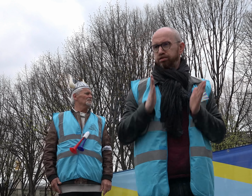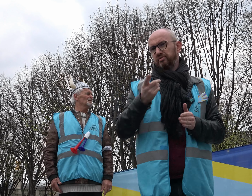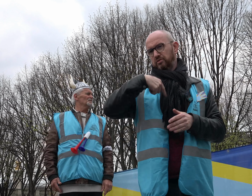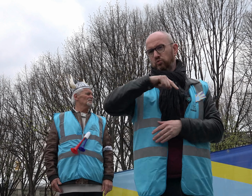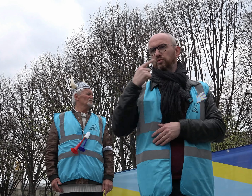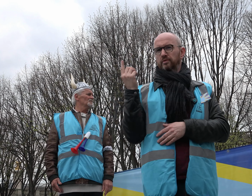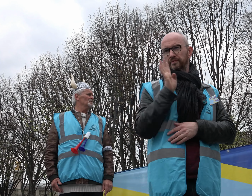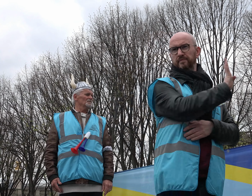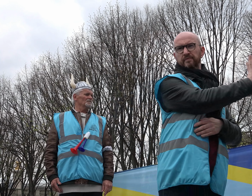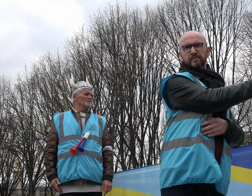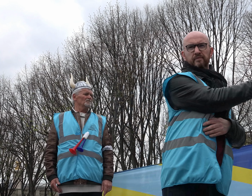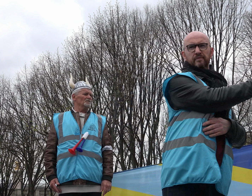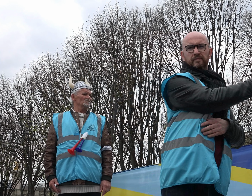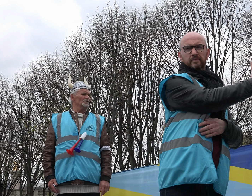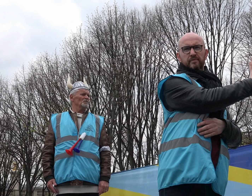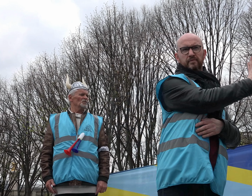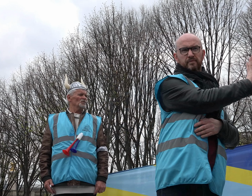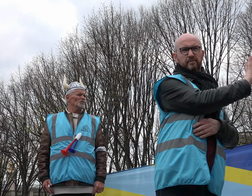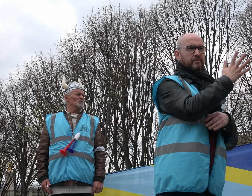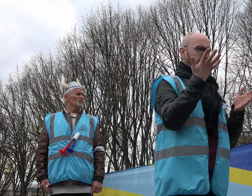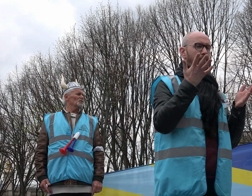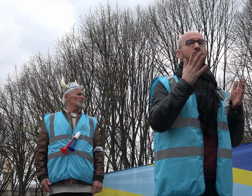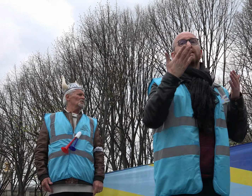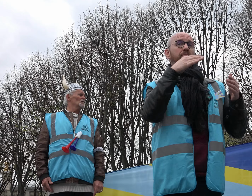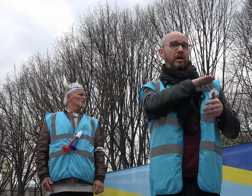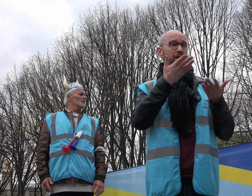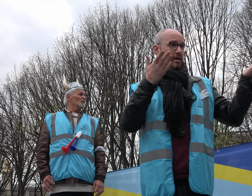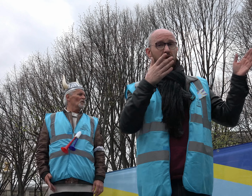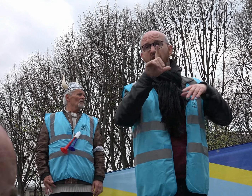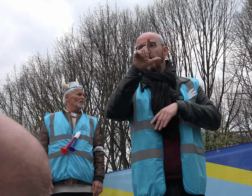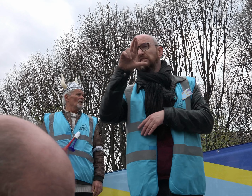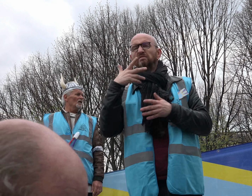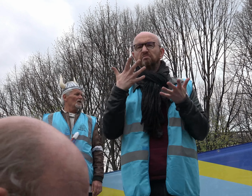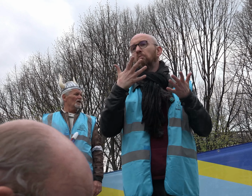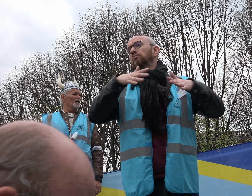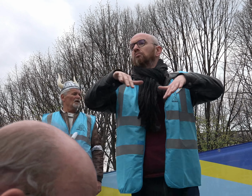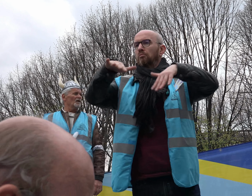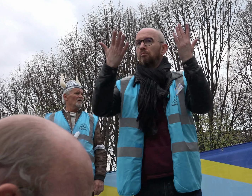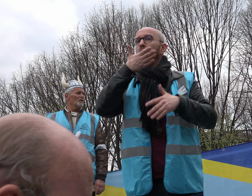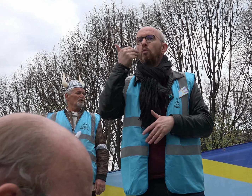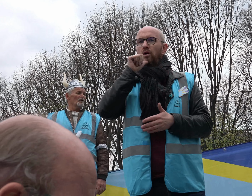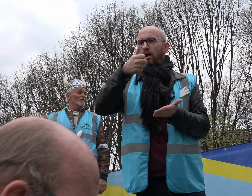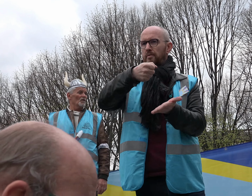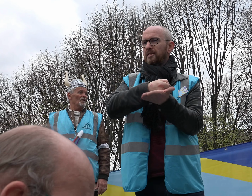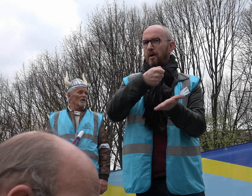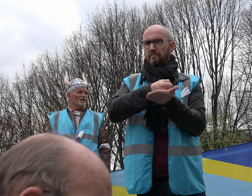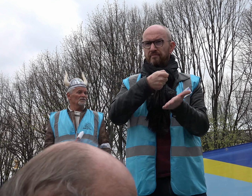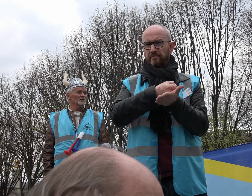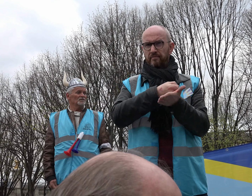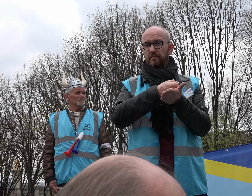Donc, à moins 10, nous sera confirmé que nous quatre, nous allons pouvoir entrer. Bon, LR, c'est déjà mieux que rien.